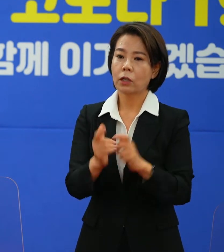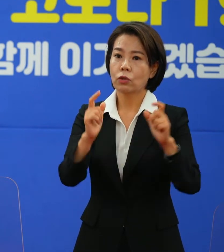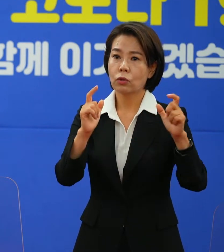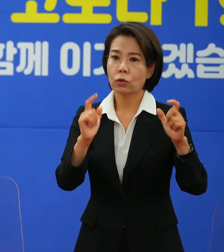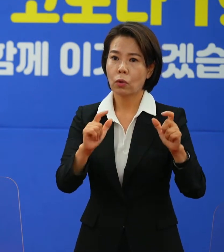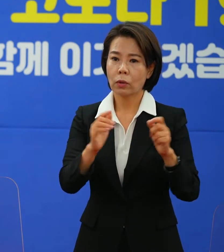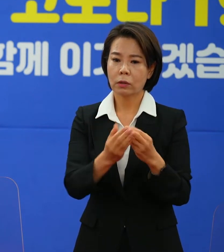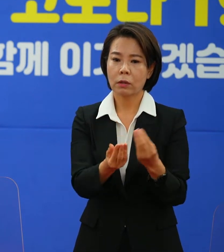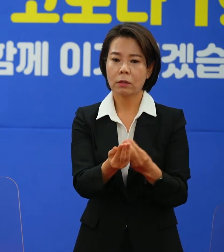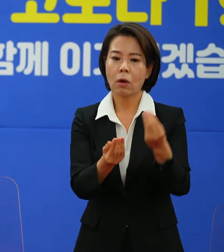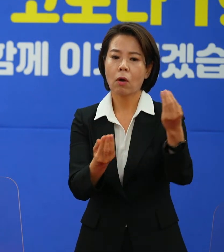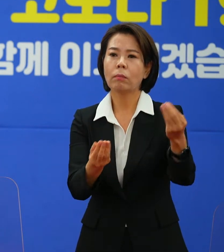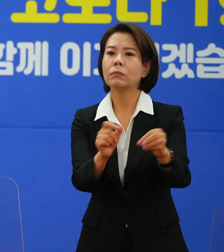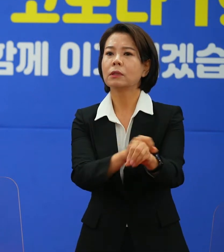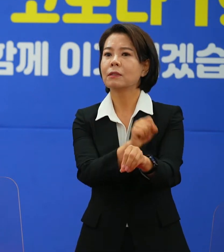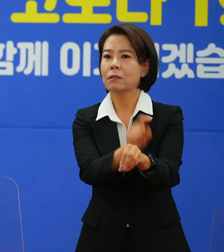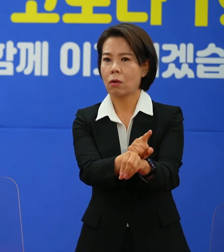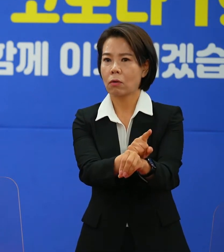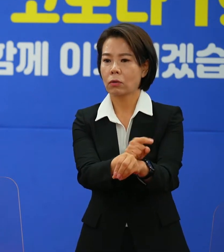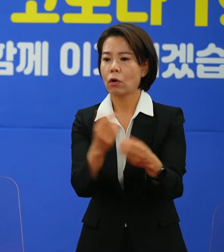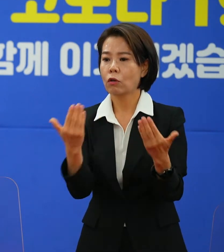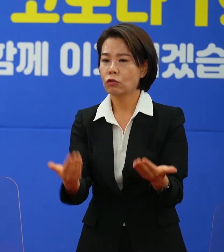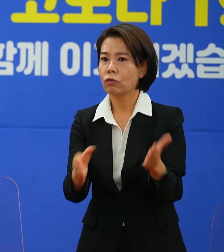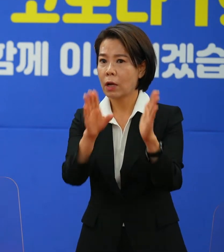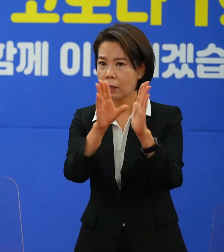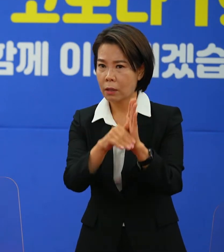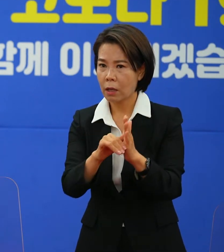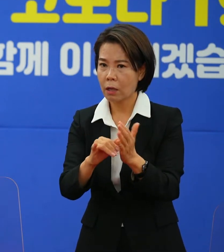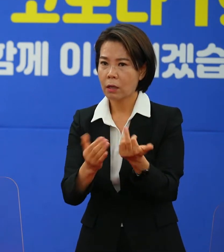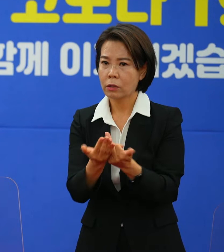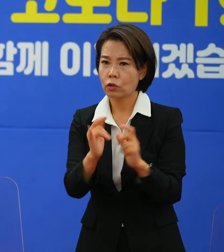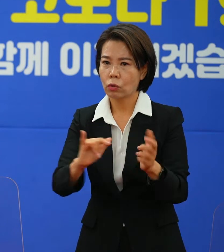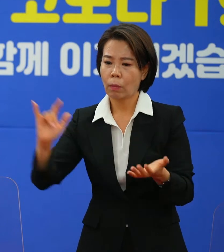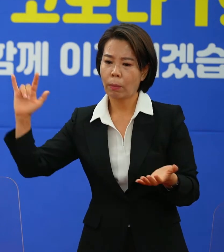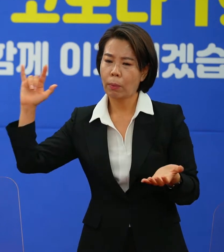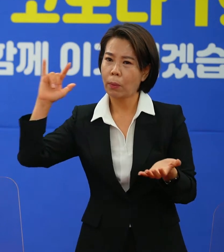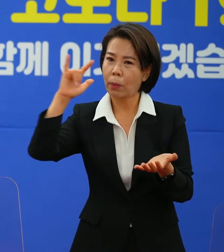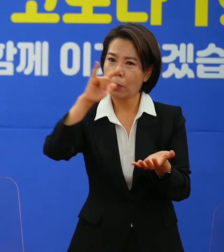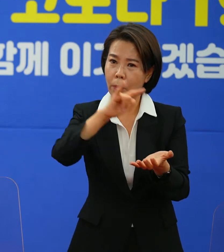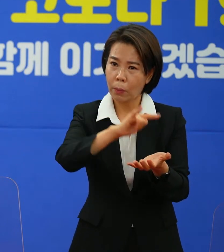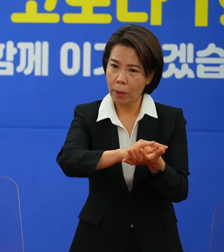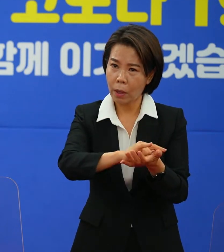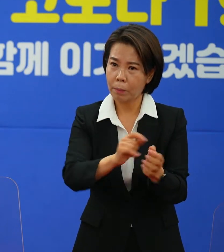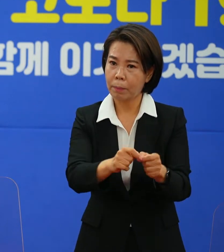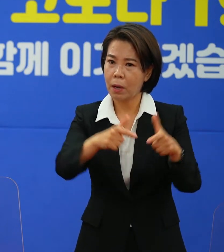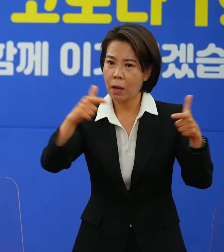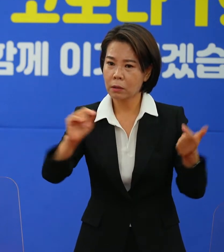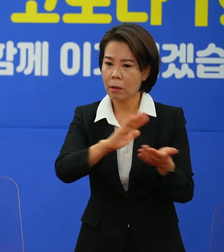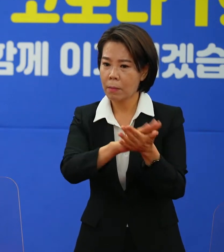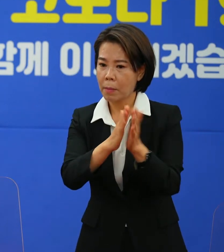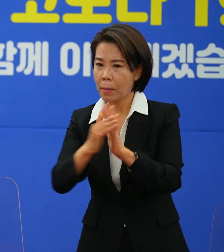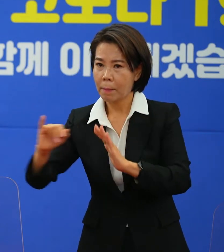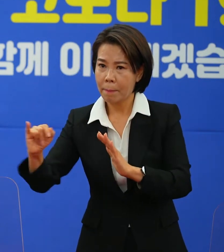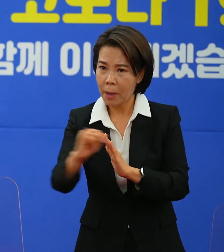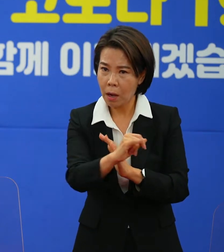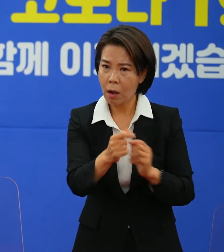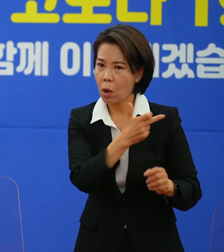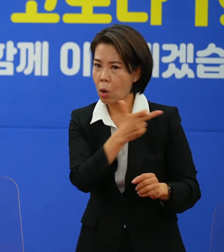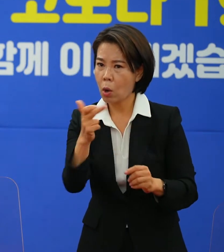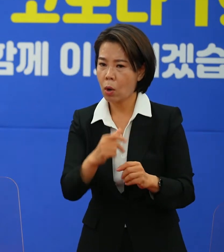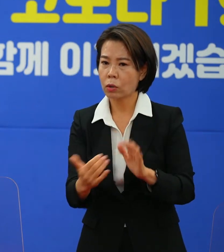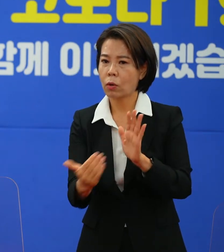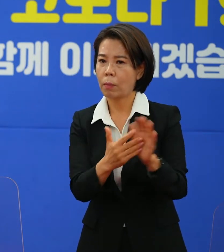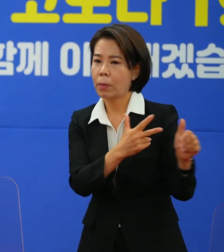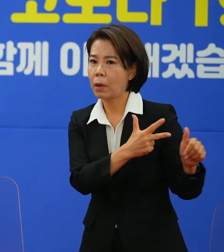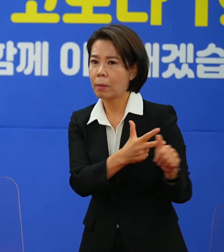제주에서는 섬 지역의 지리적 특성과 휴가철 입도객의 증가, 변이 바이러스의 추가, 예방접종으로